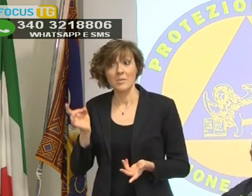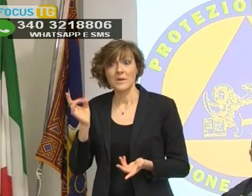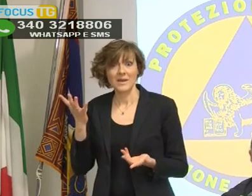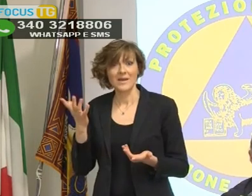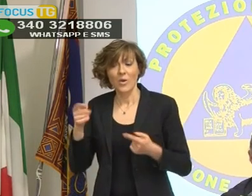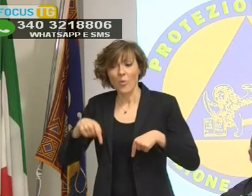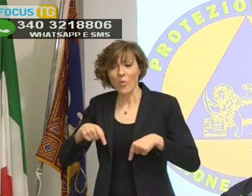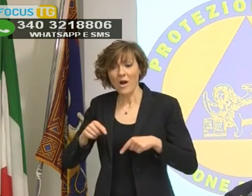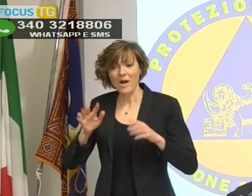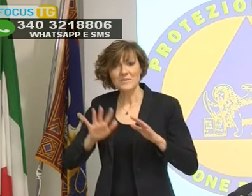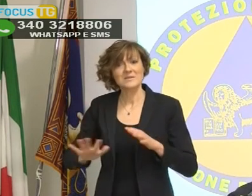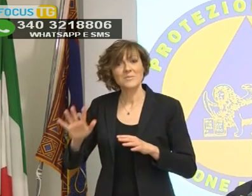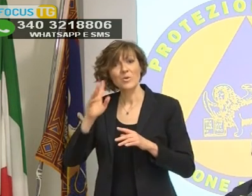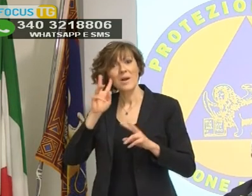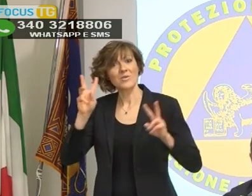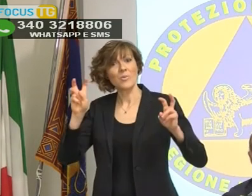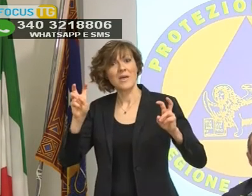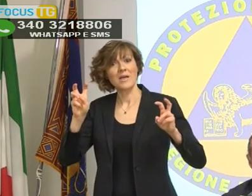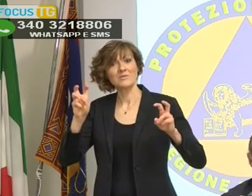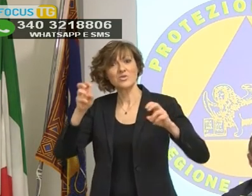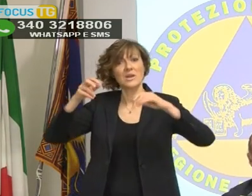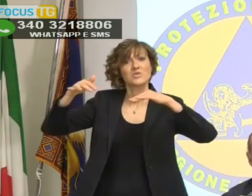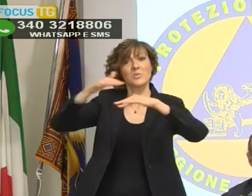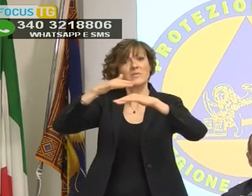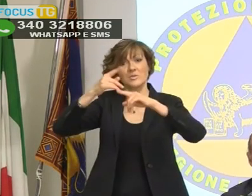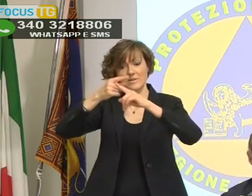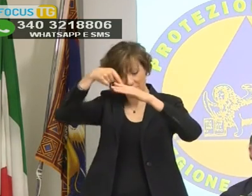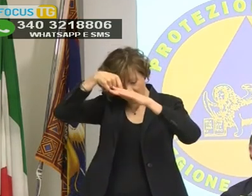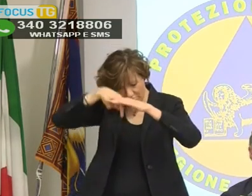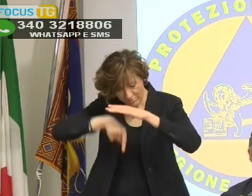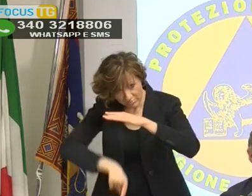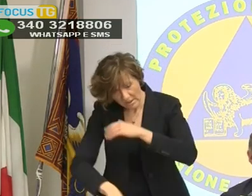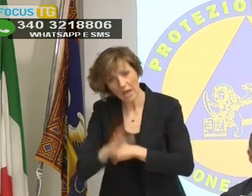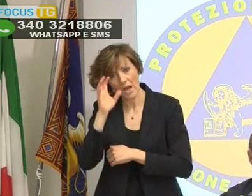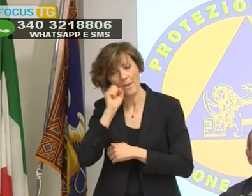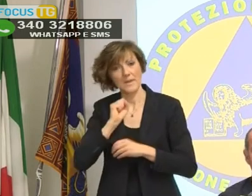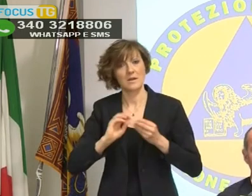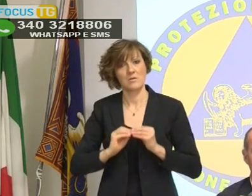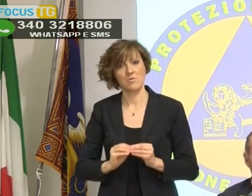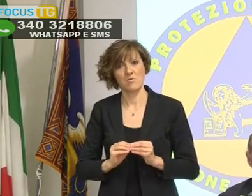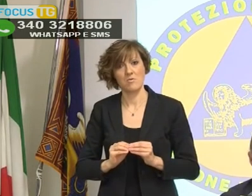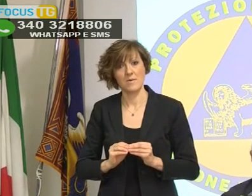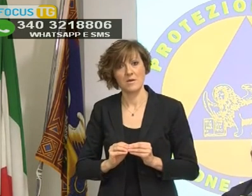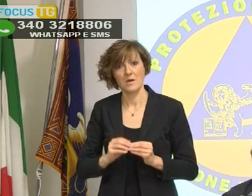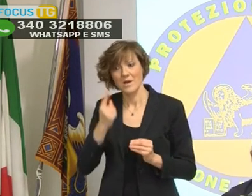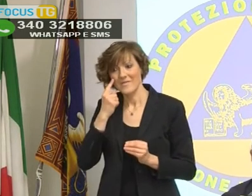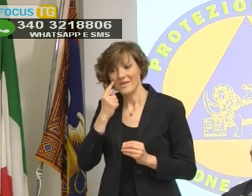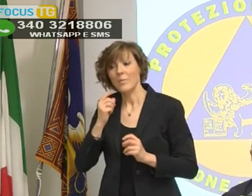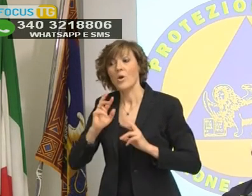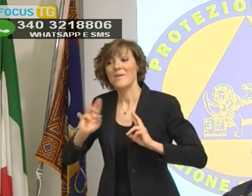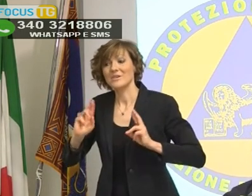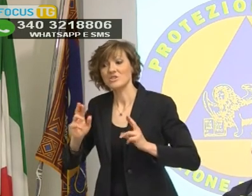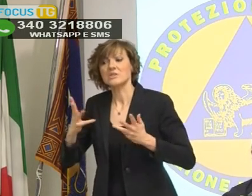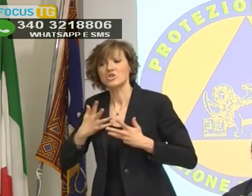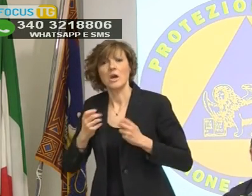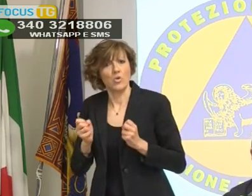tetto. Allora, se c'è e se sì, quanta, e se una volta definita quanta, quanto potere ci voglia per